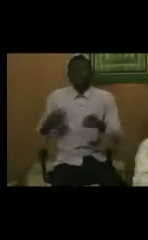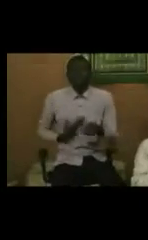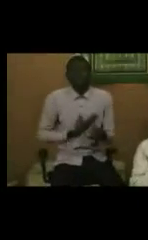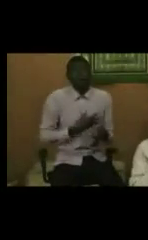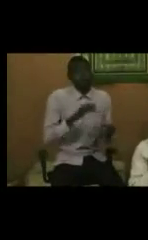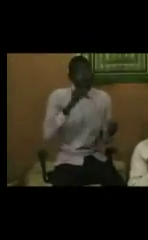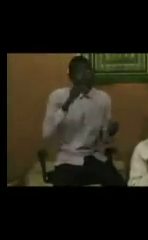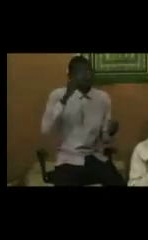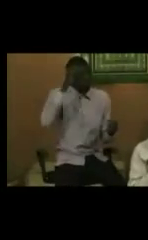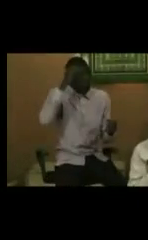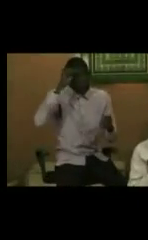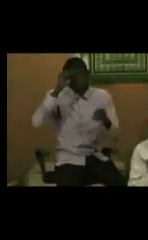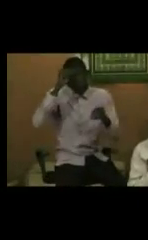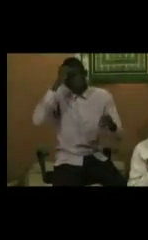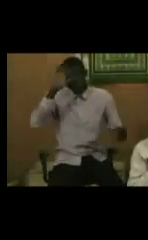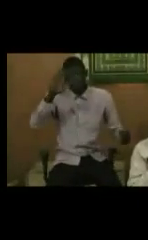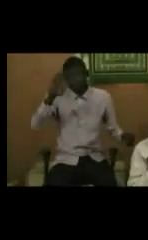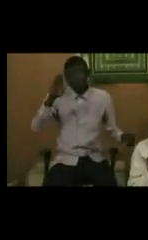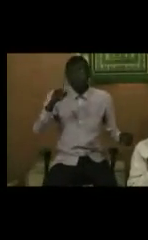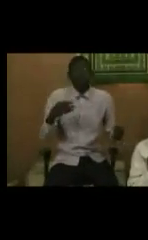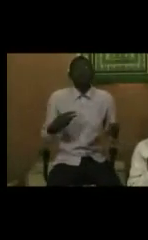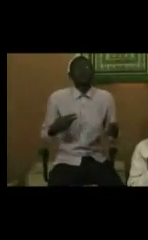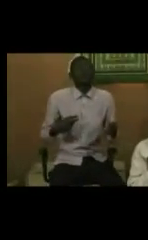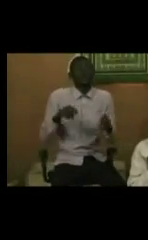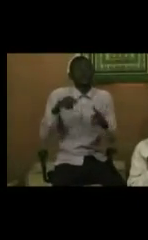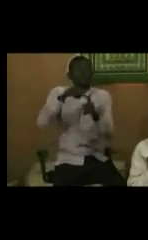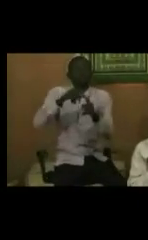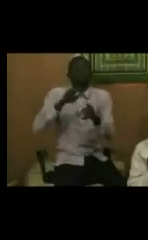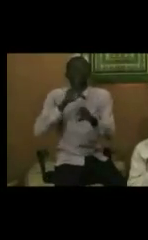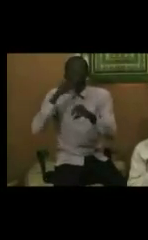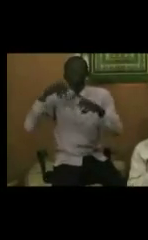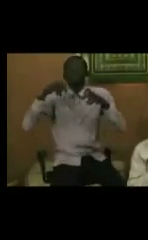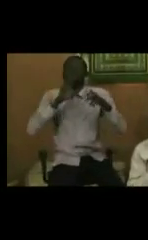yin fa aqi dilu